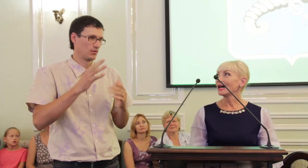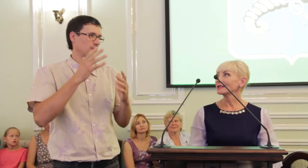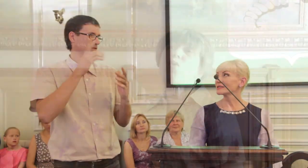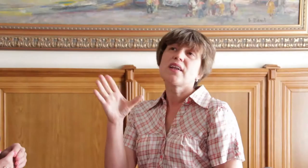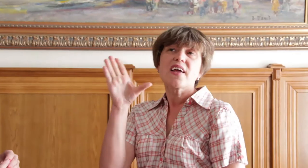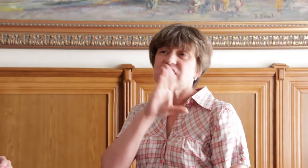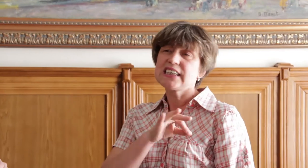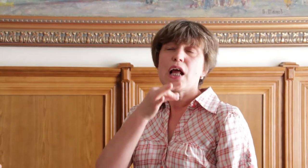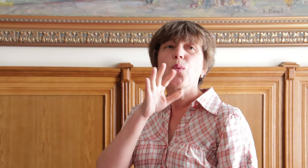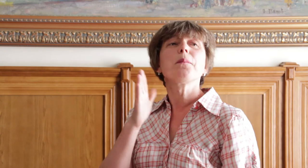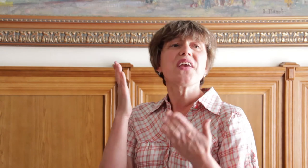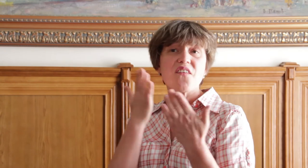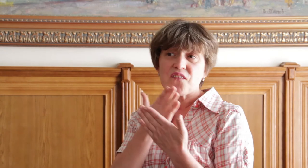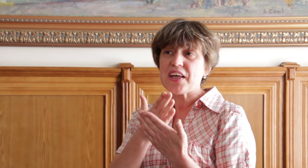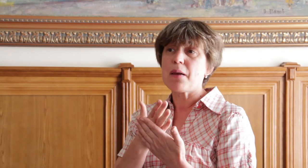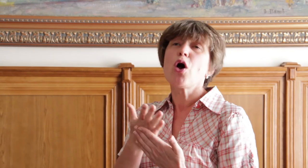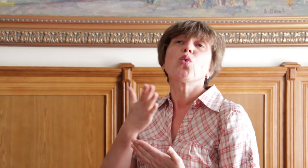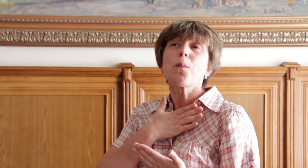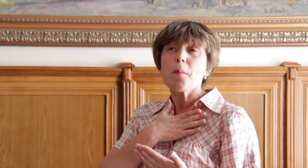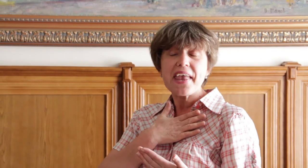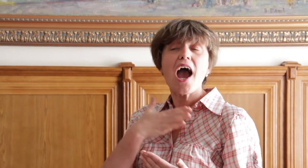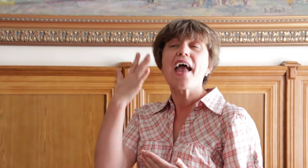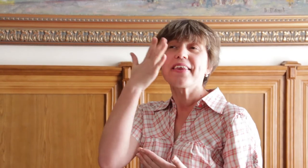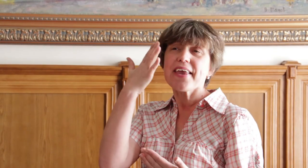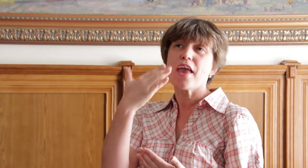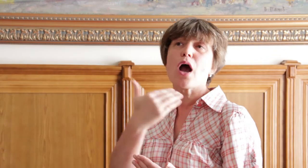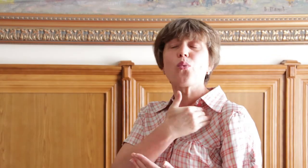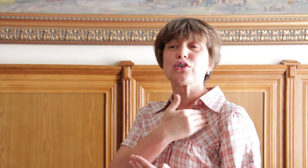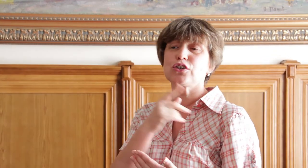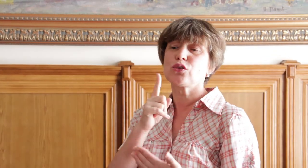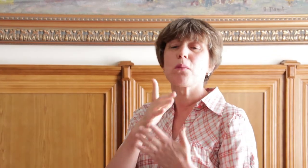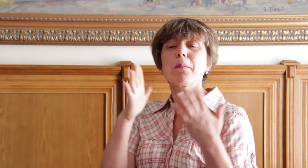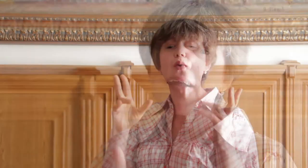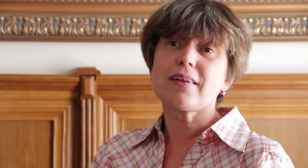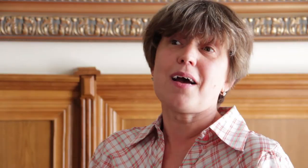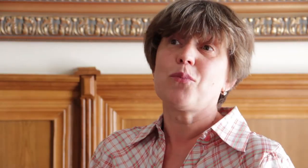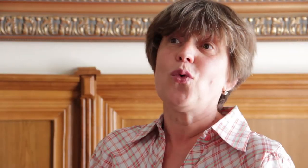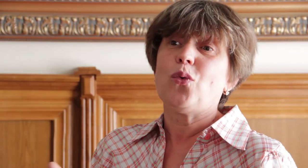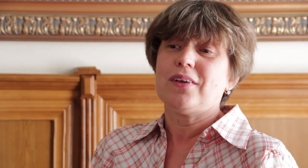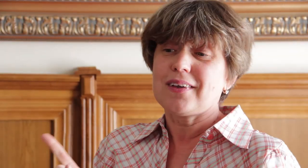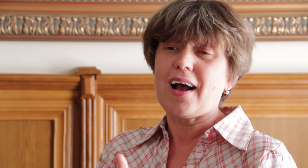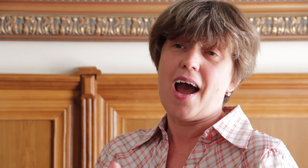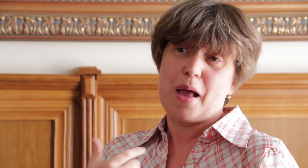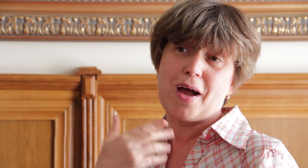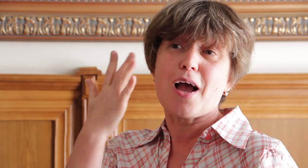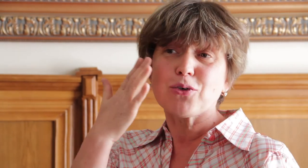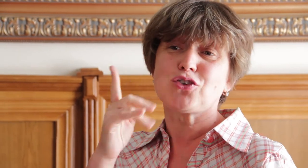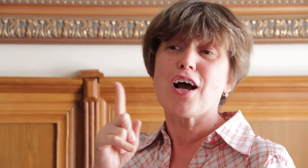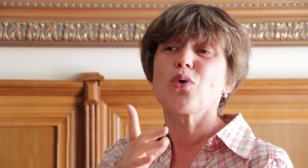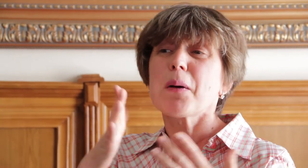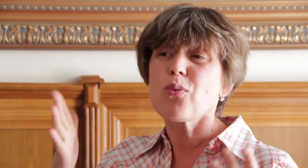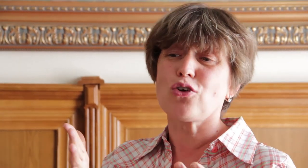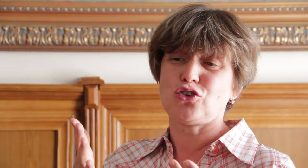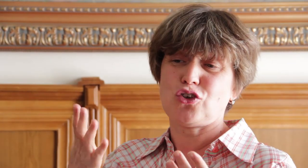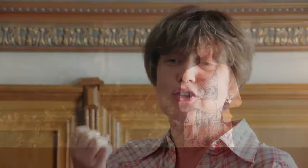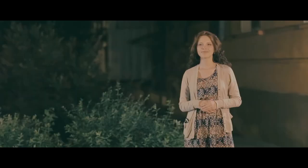тематику. Олені Яковлєвій історія любові між людиною з поганим слухом і людиною, яка такої проблеми не має, знайома як нікому. Вона в